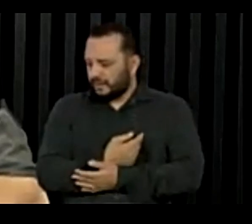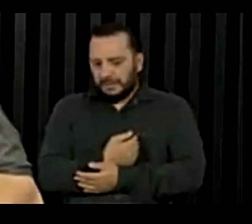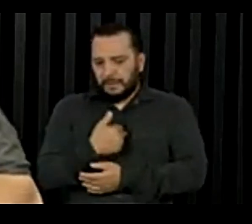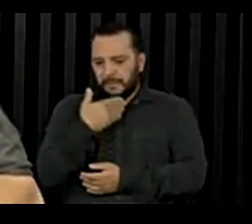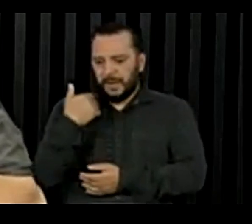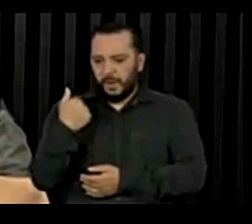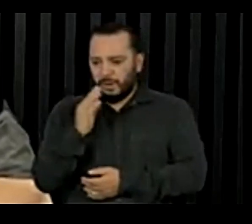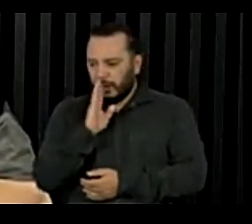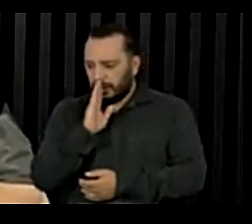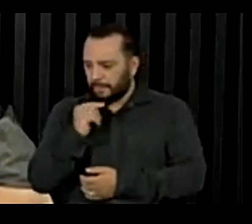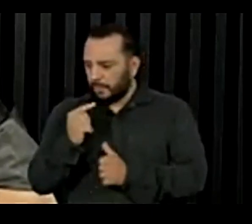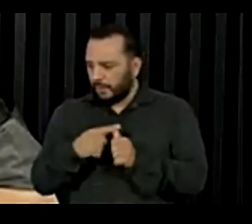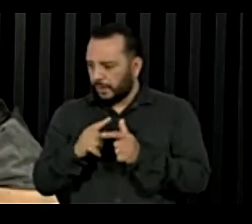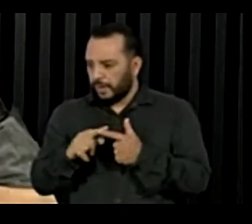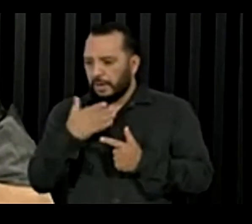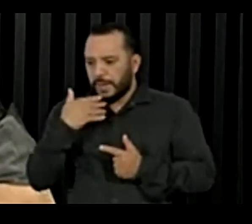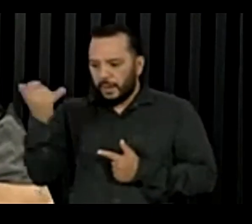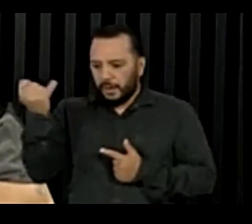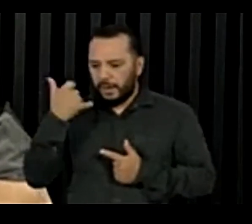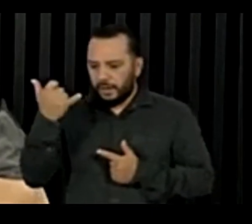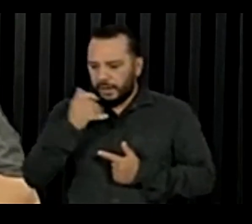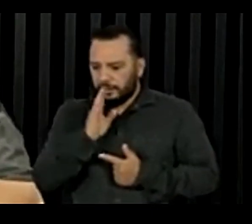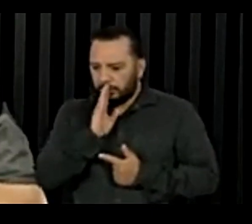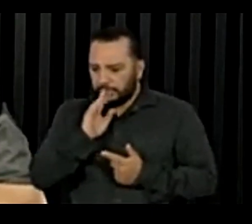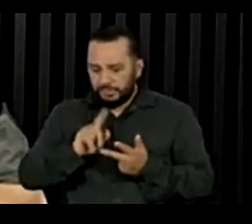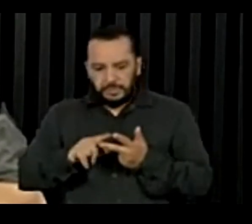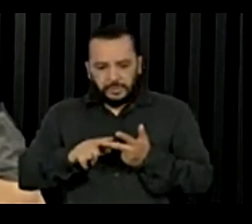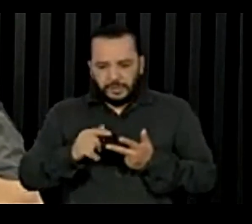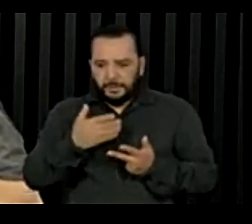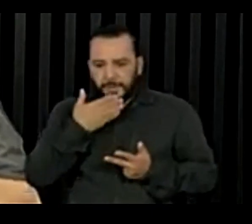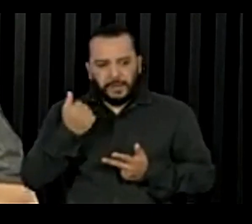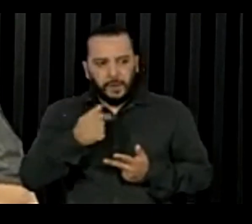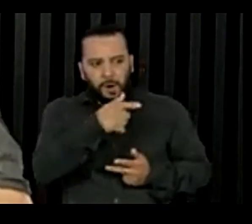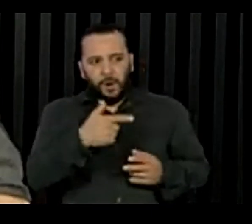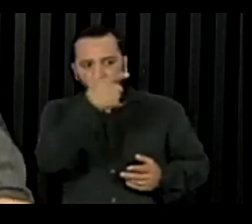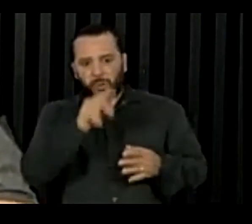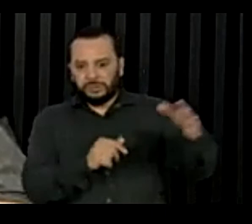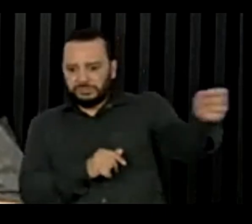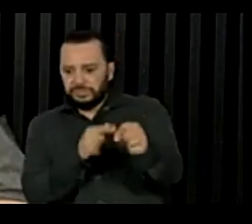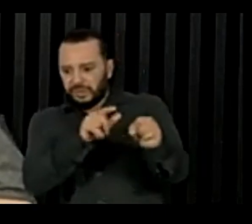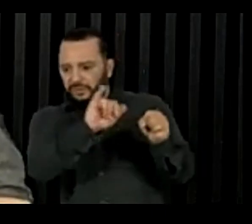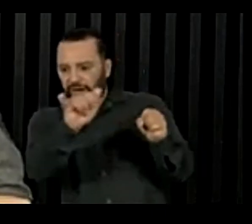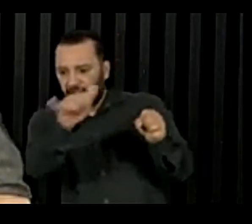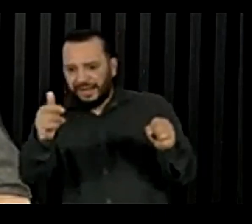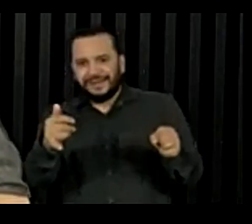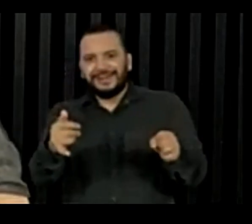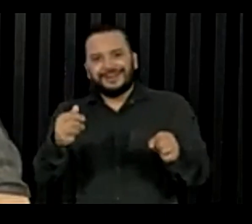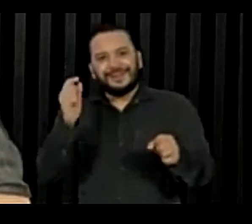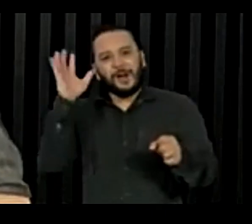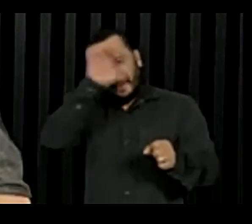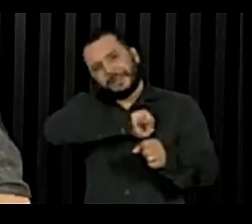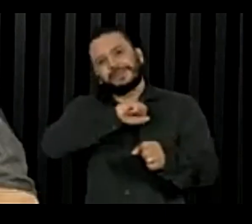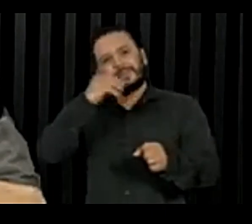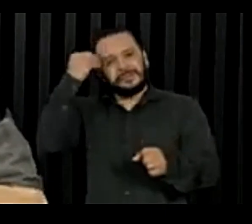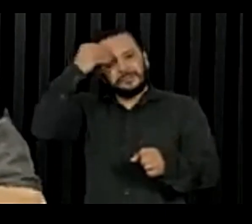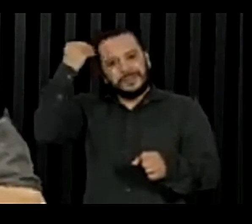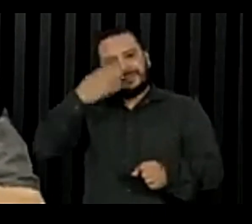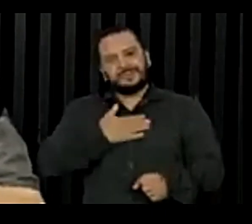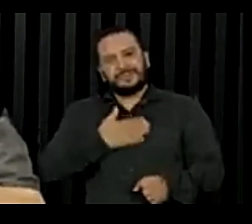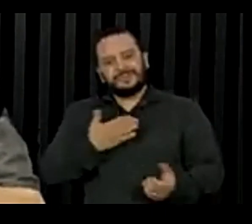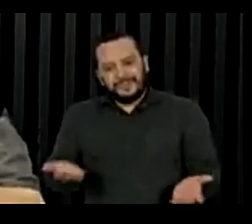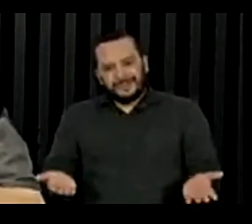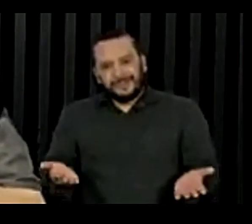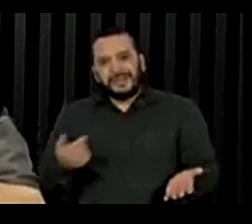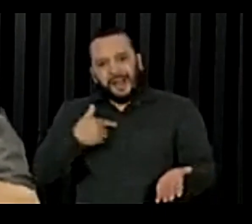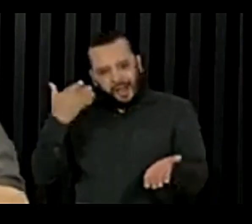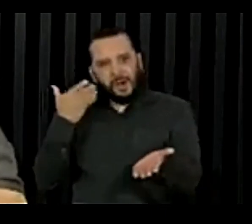vezes é bom ouvir apenas e não falar nada. E às vezes é bom dar voz a quem tem autoridade para falar sobre determinado assunto. Então foi assim que